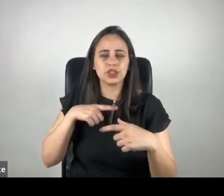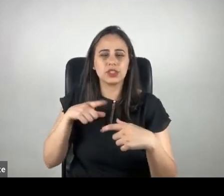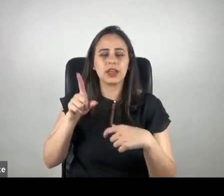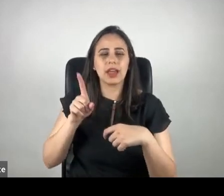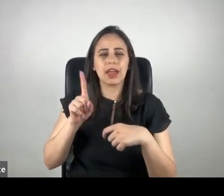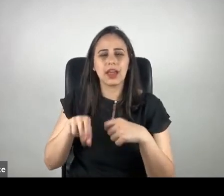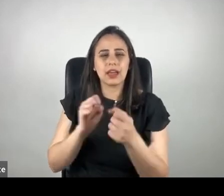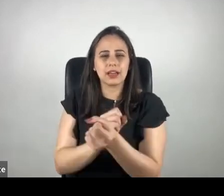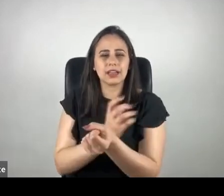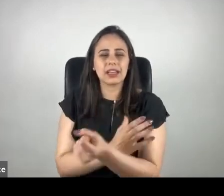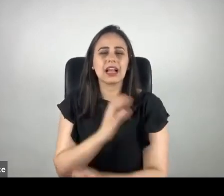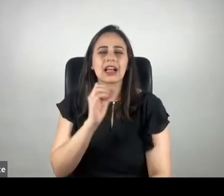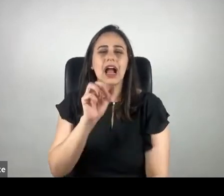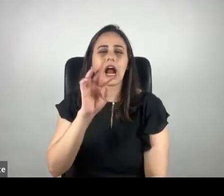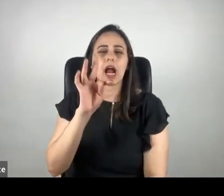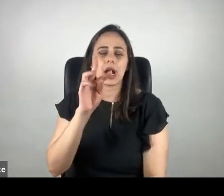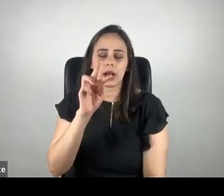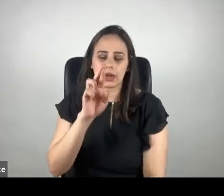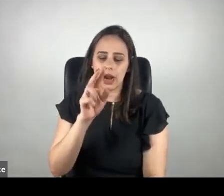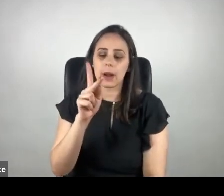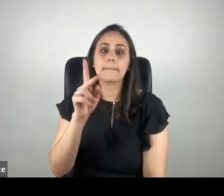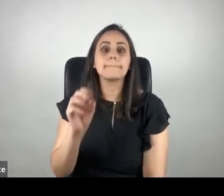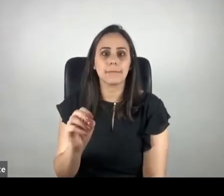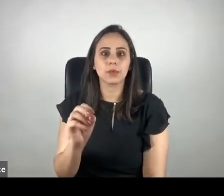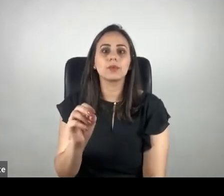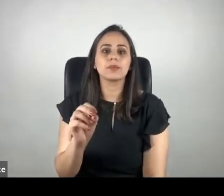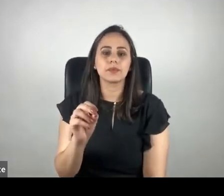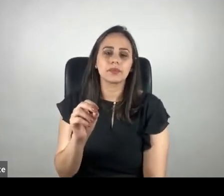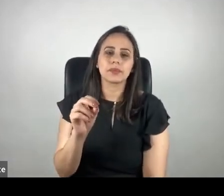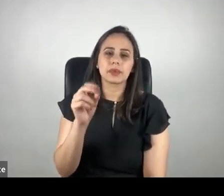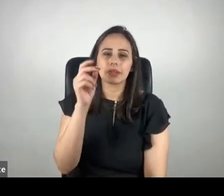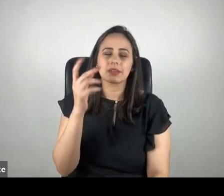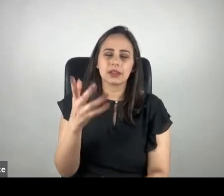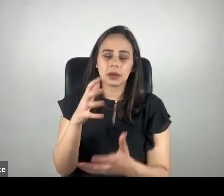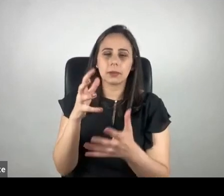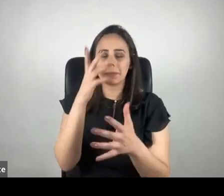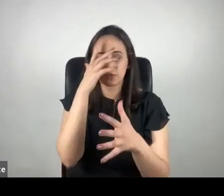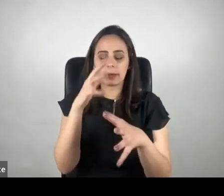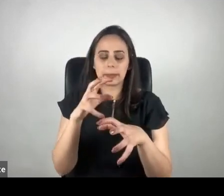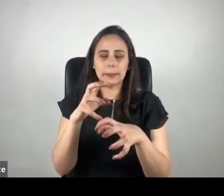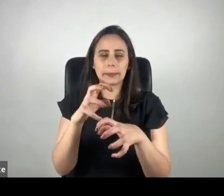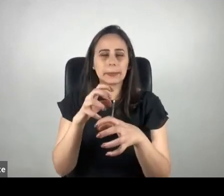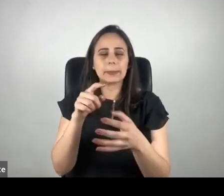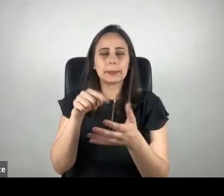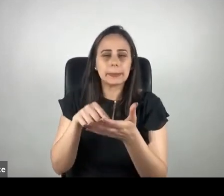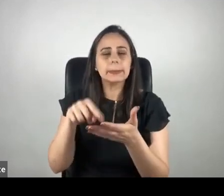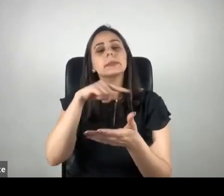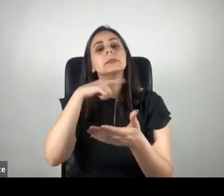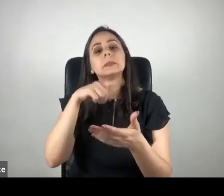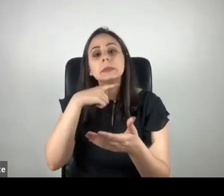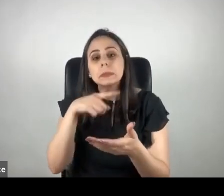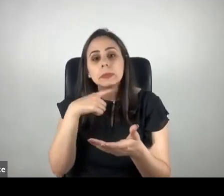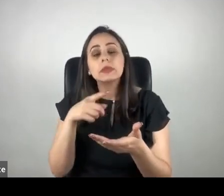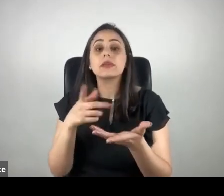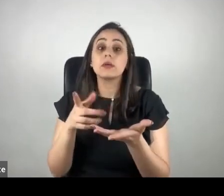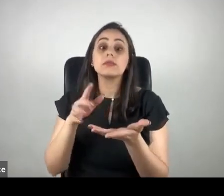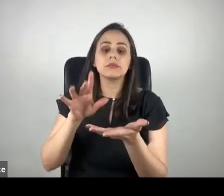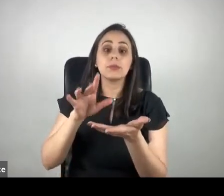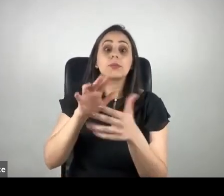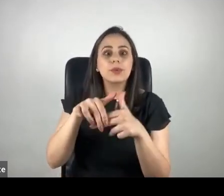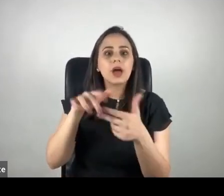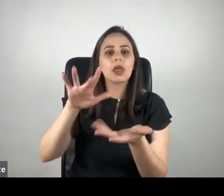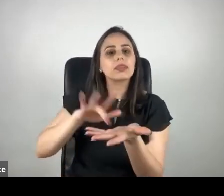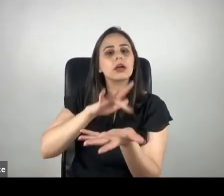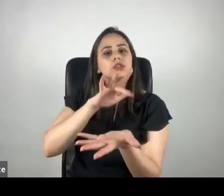do capo, que tornava, tinha atrofia muscular, e o touchscreen não